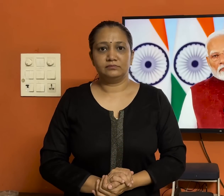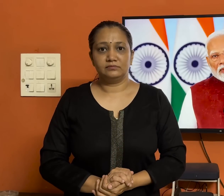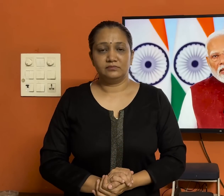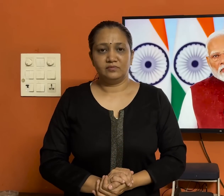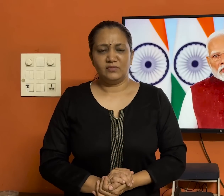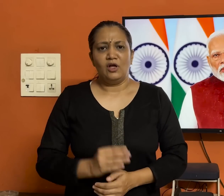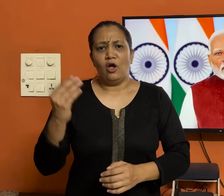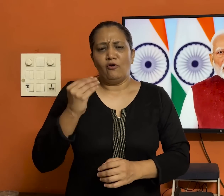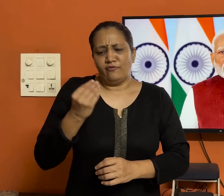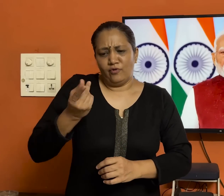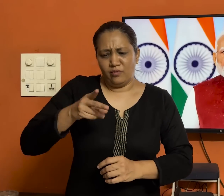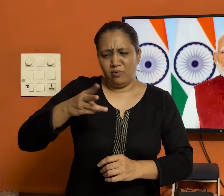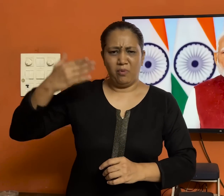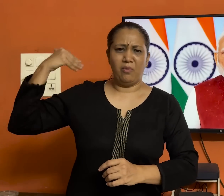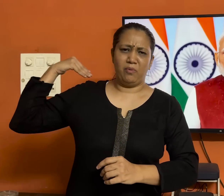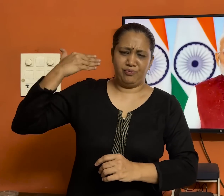और पिछले कुछ दिनों में